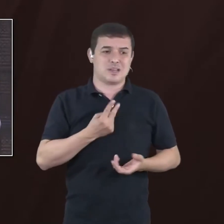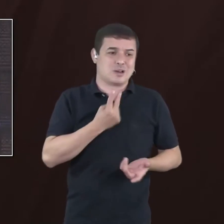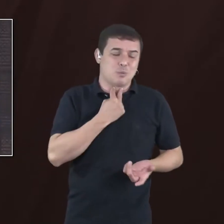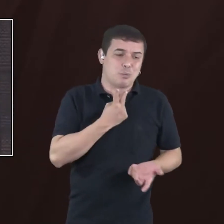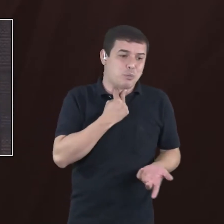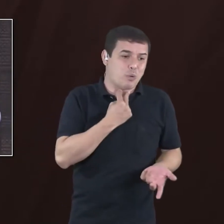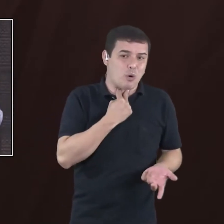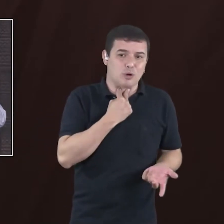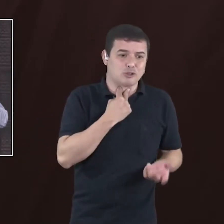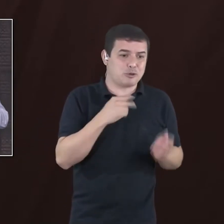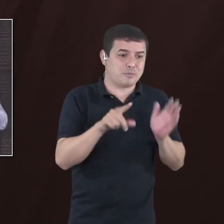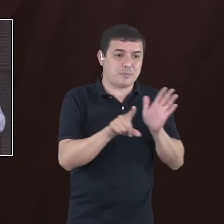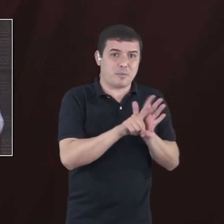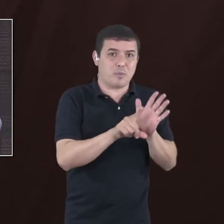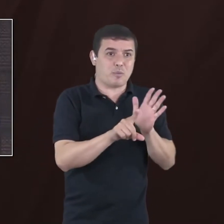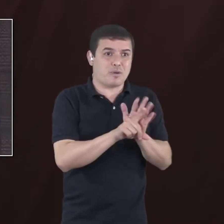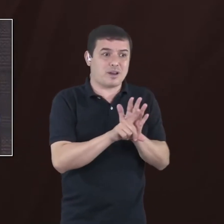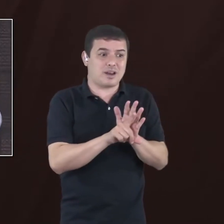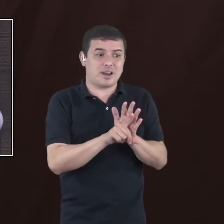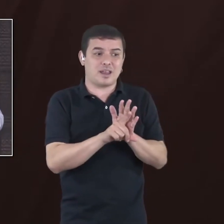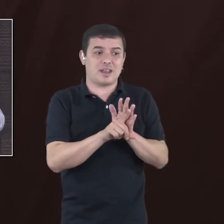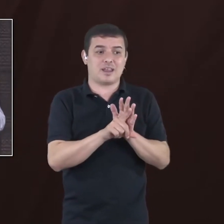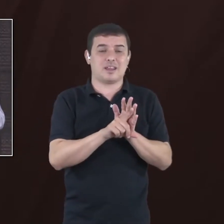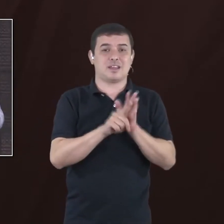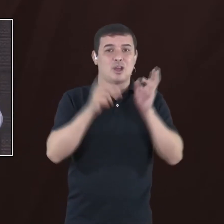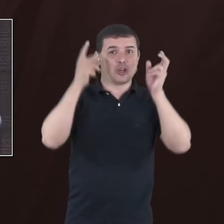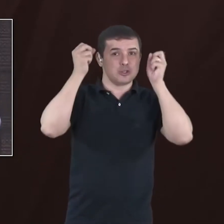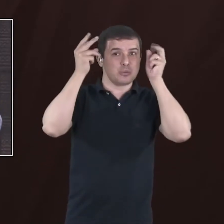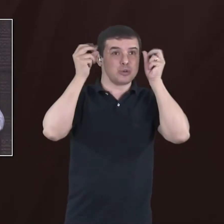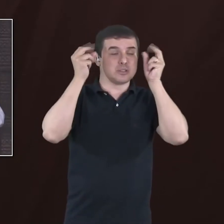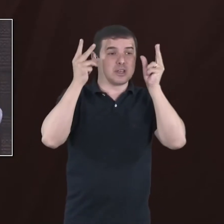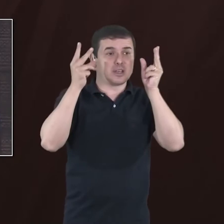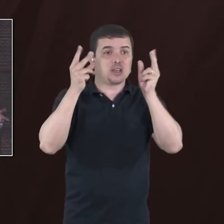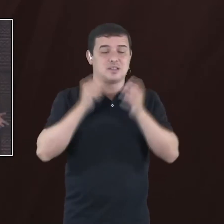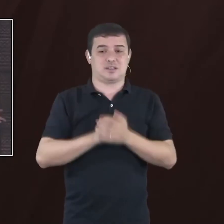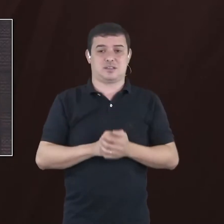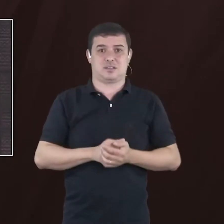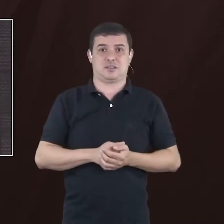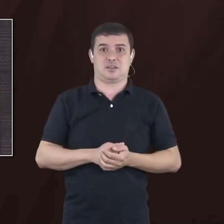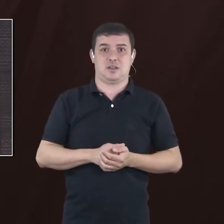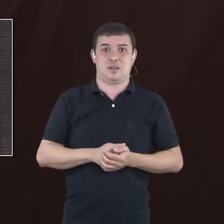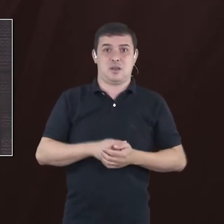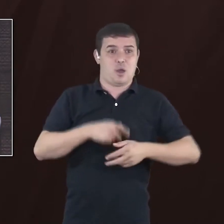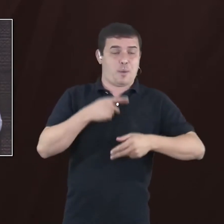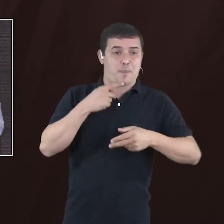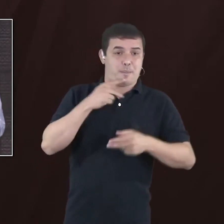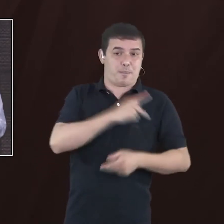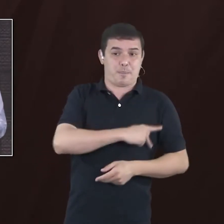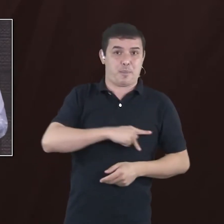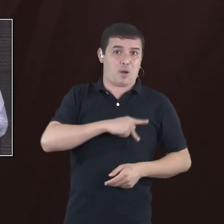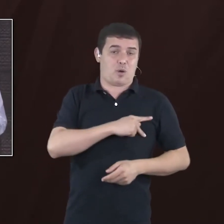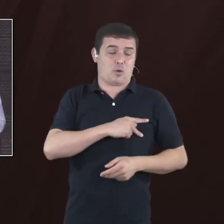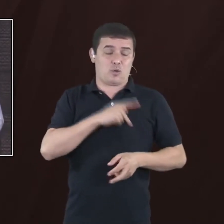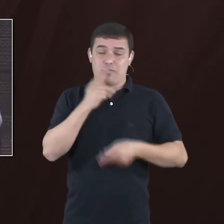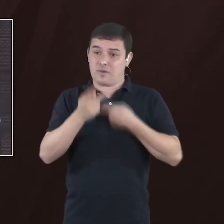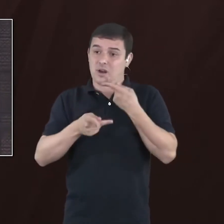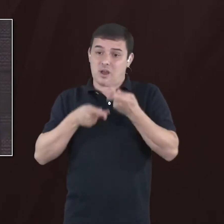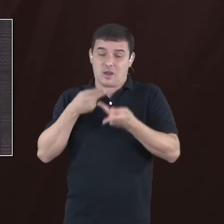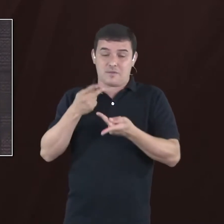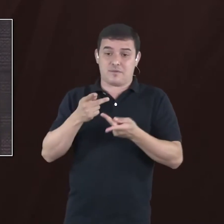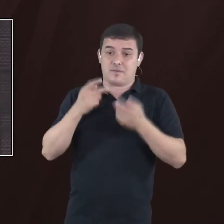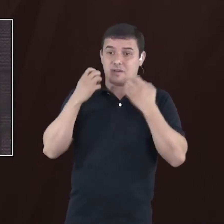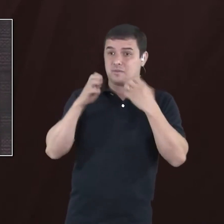contra a lei de Moisés, contra a circuncisão. Na verdade, Paulo não pregava contra, Paulo pregava a Cristo, dizendo